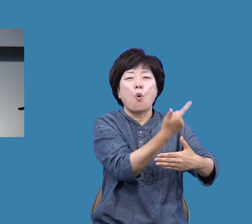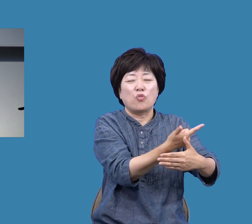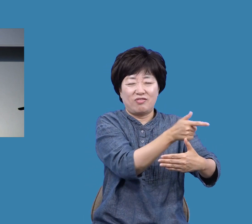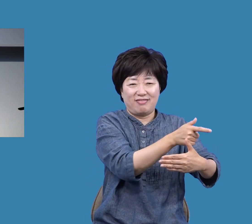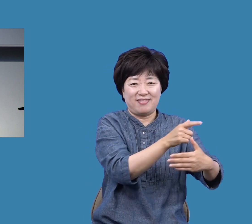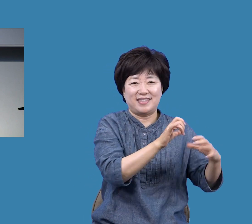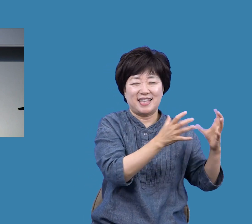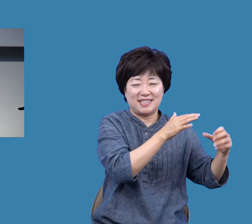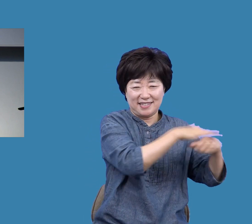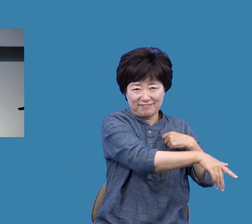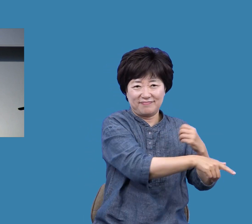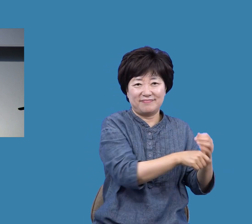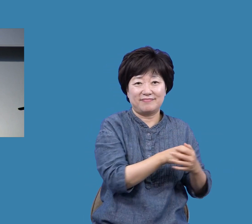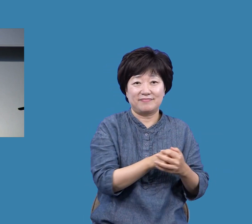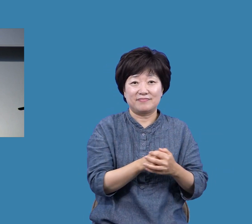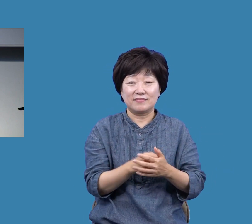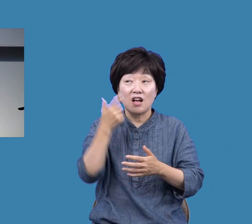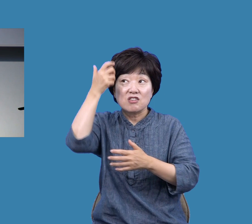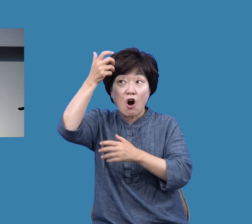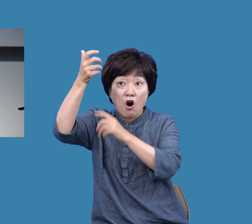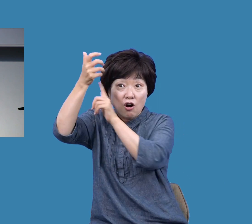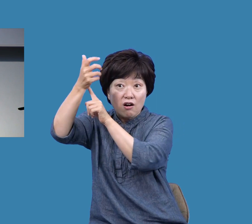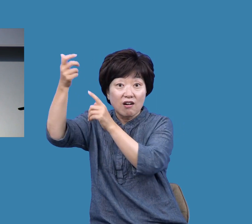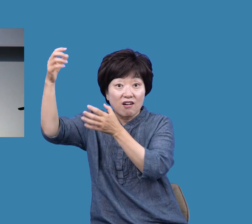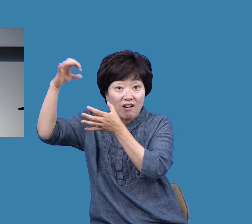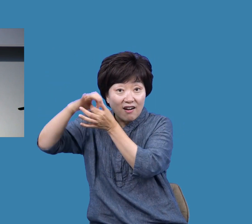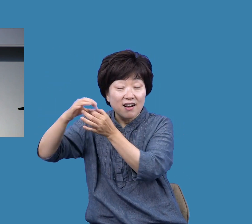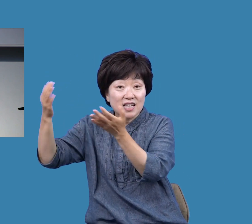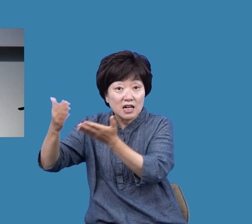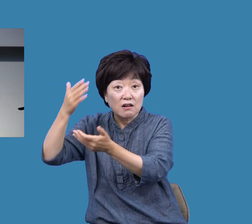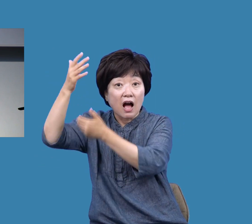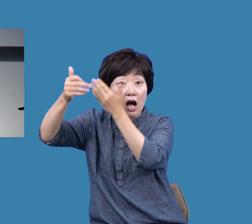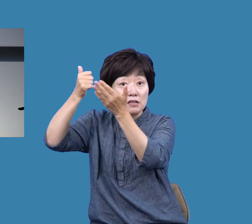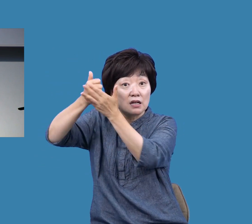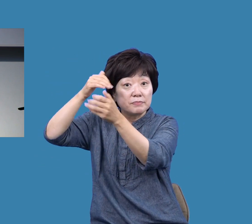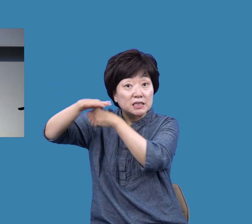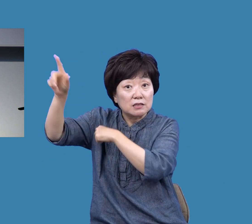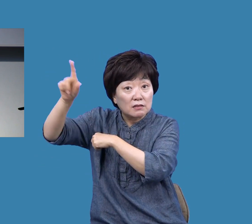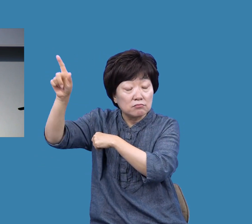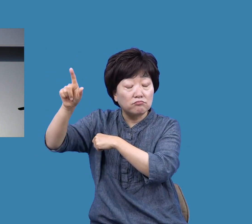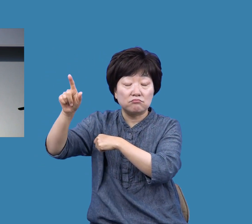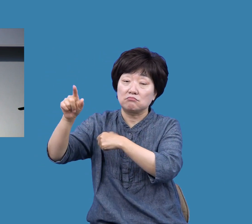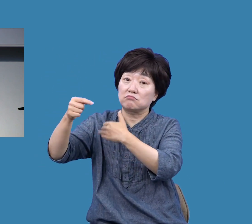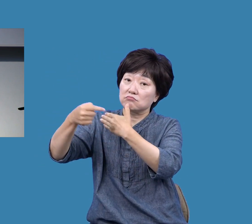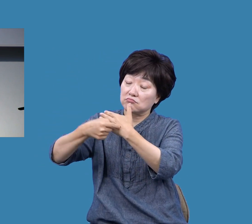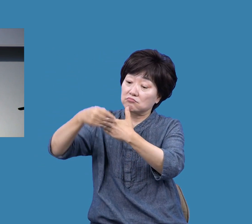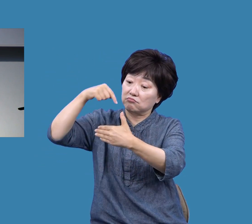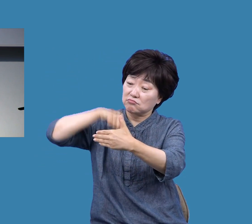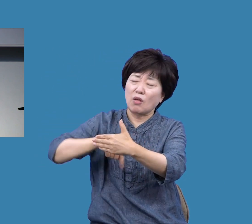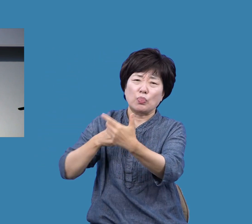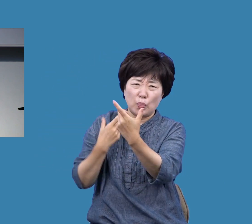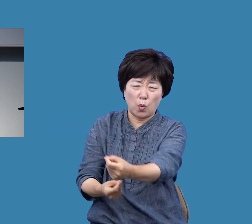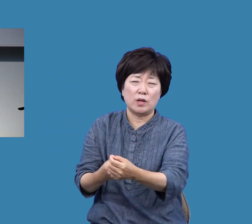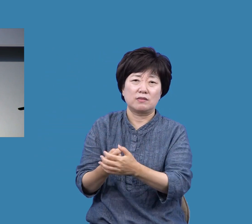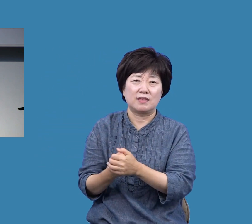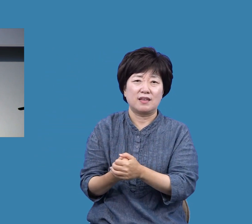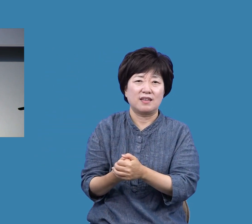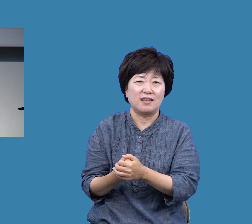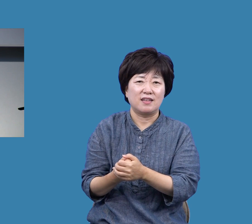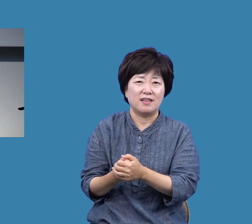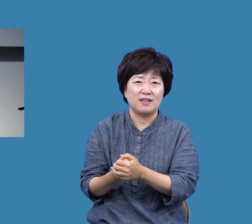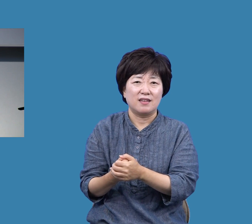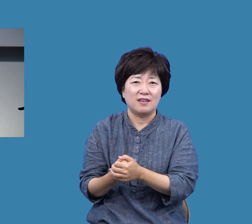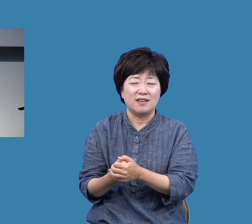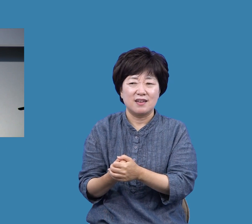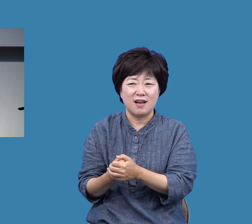일할 때는, 하나님이 일하실 때는요, 그런 식으로 일이 일어나지 않아요. 뒤에서 뭐 그냥